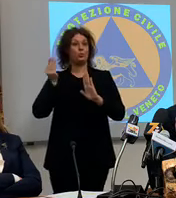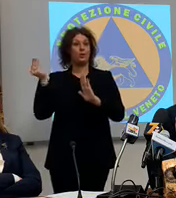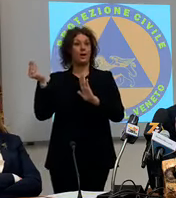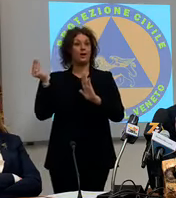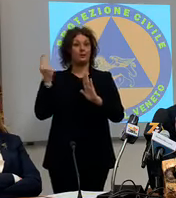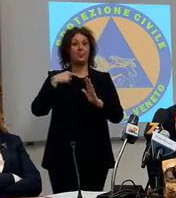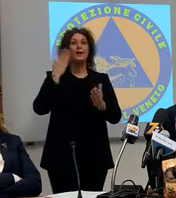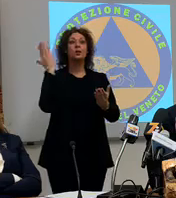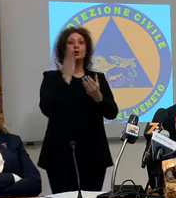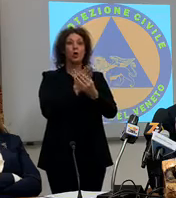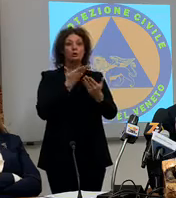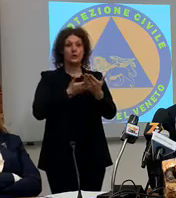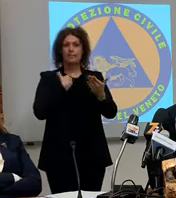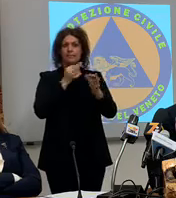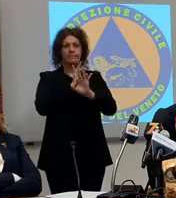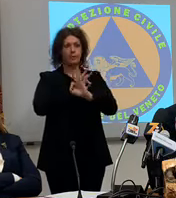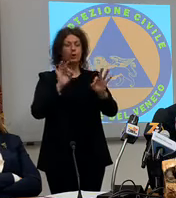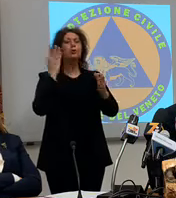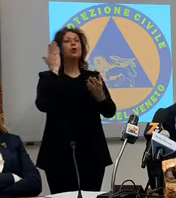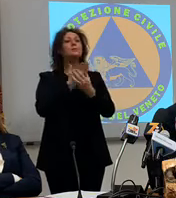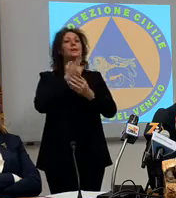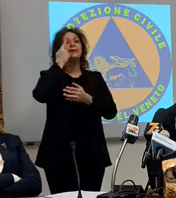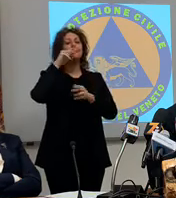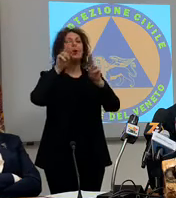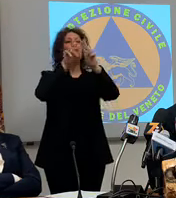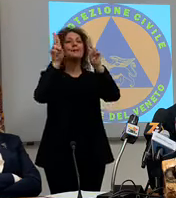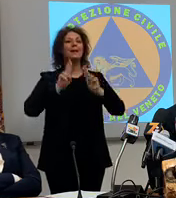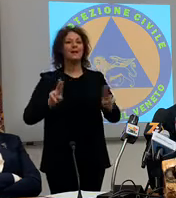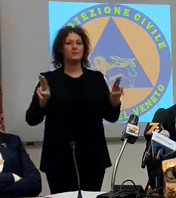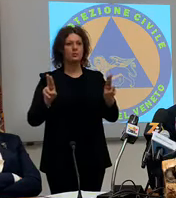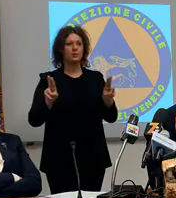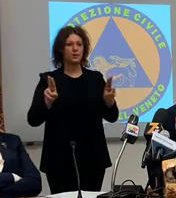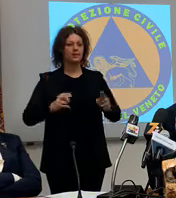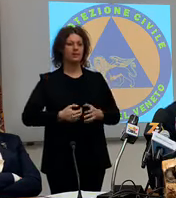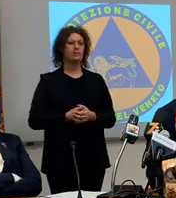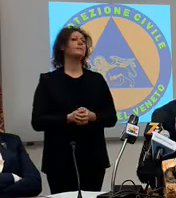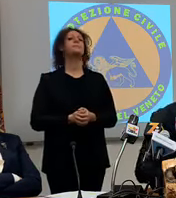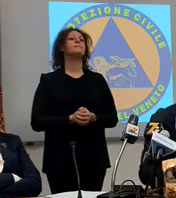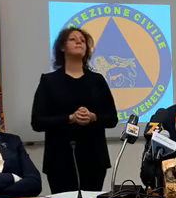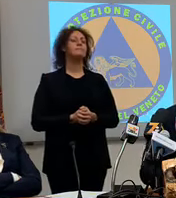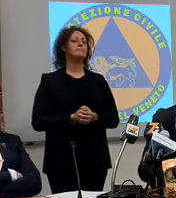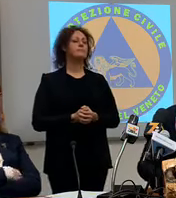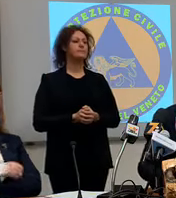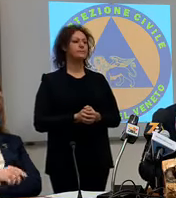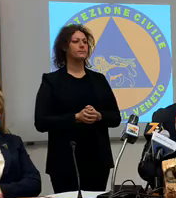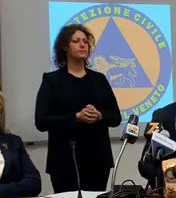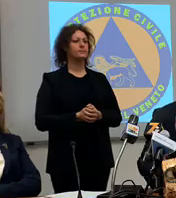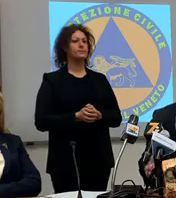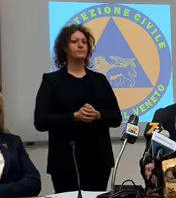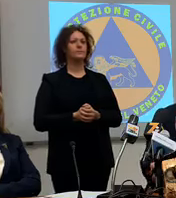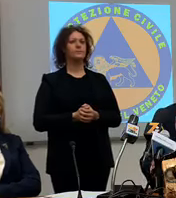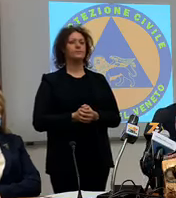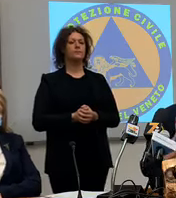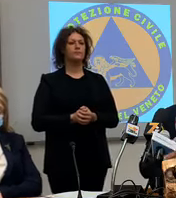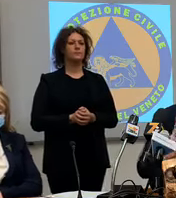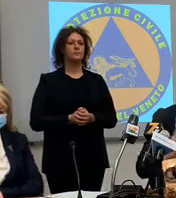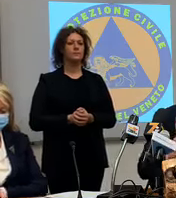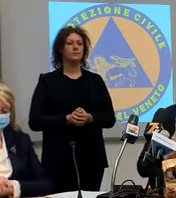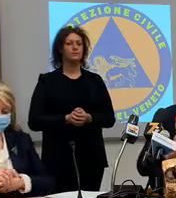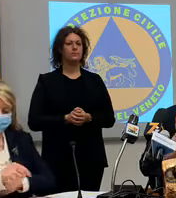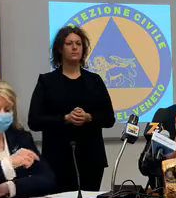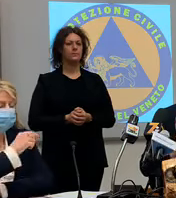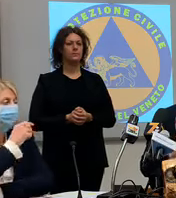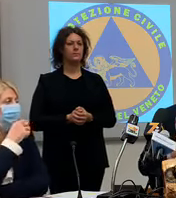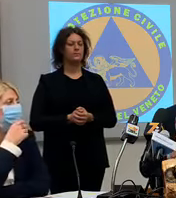dossier internazionale e ne è venuto fuori diciamolo fino in fondo perché ci Riempiamo sempre ci gonfiamo il petto no